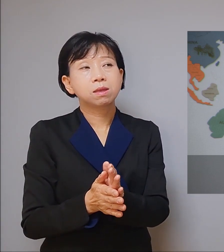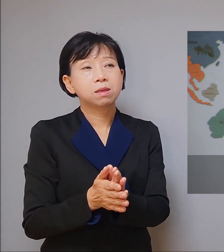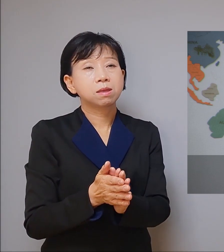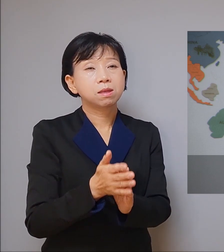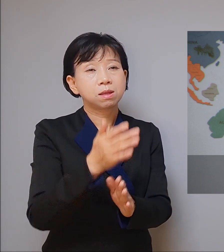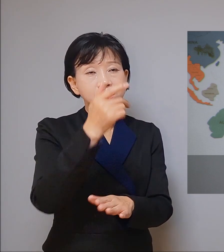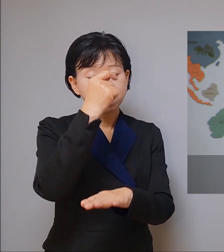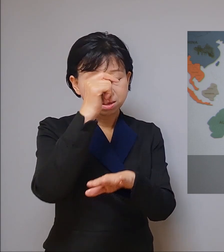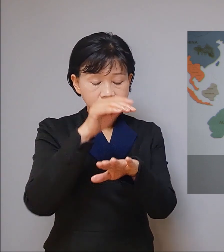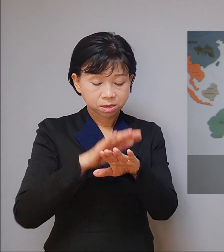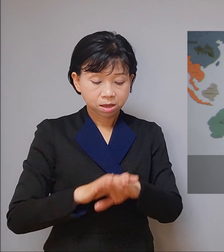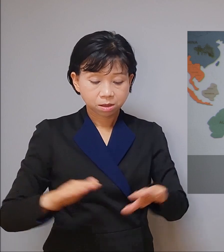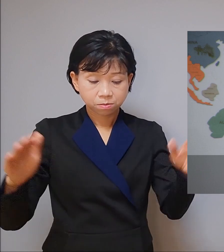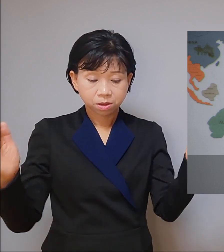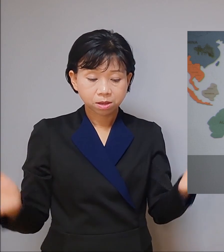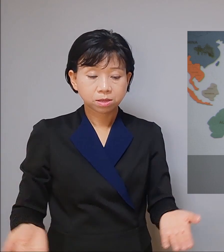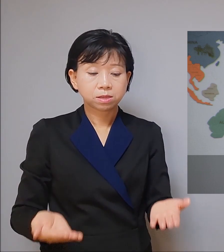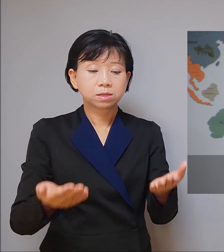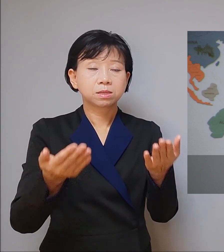없네.